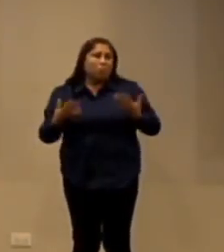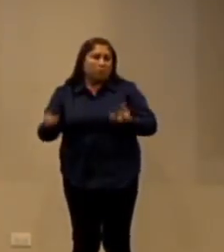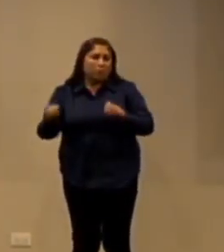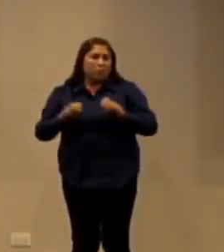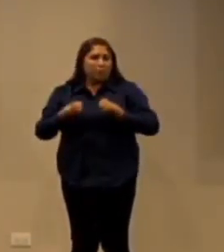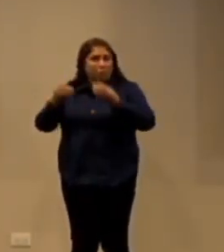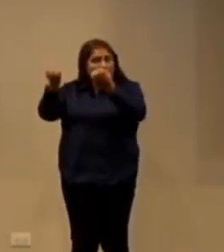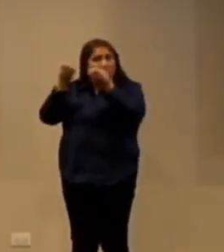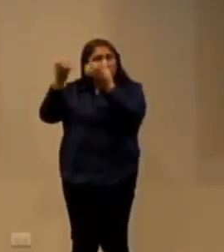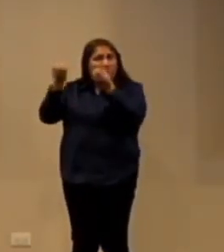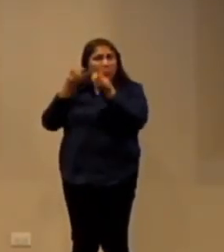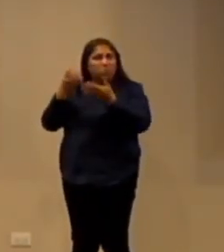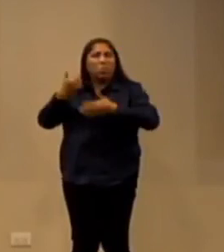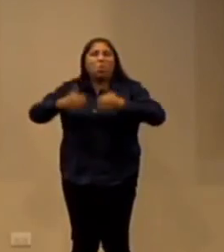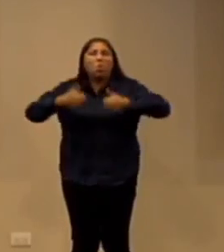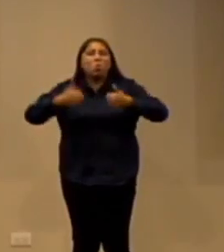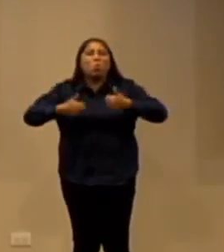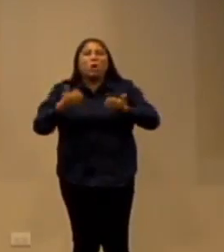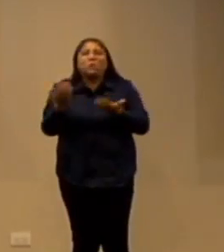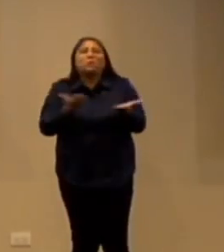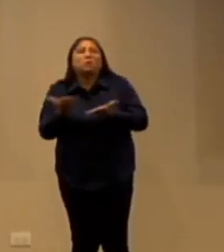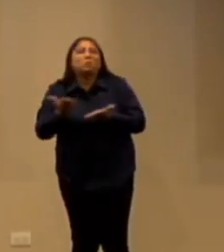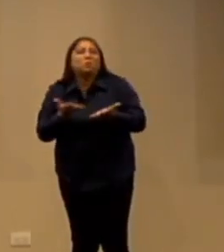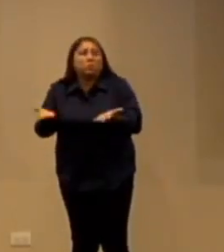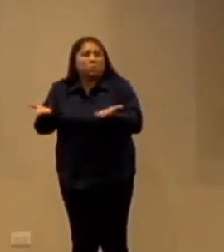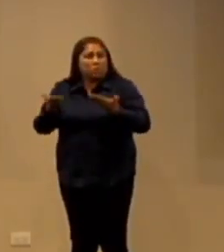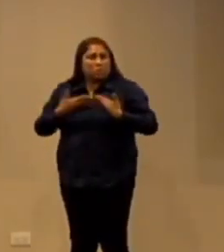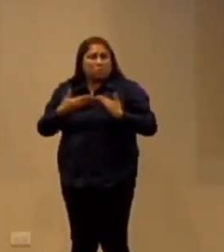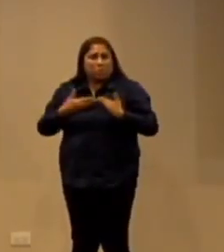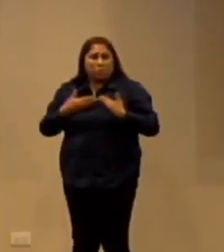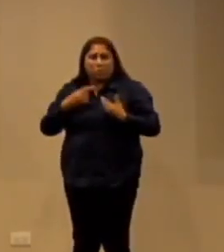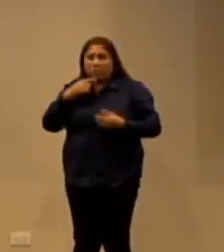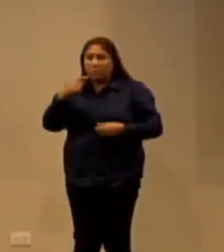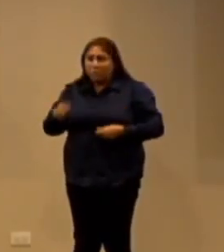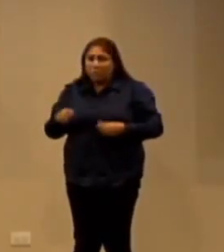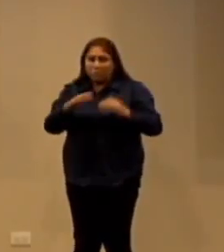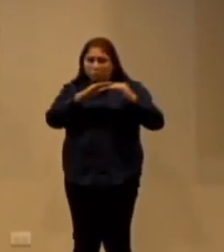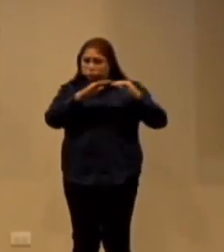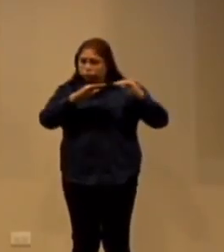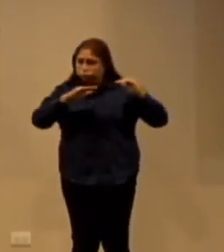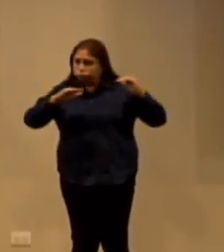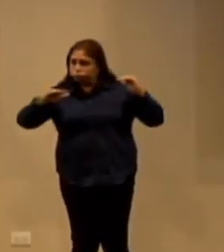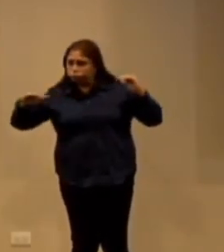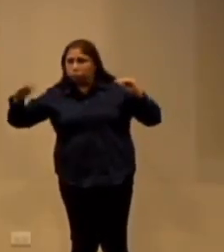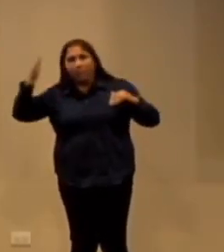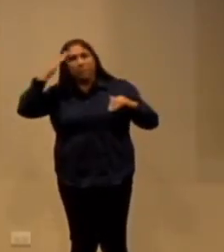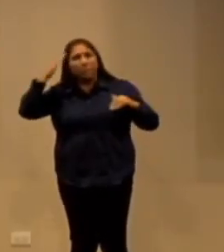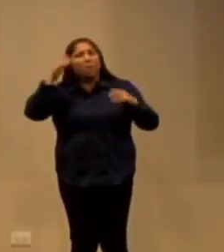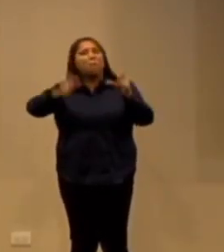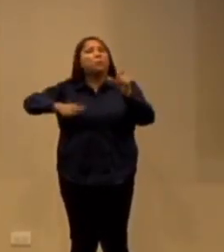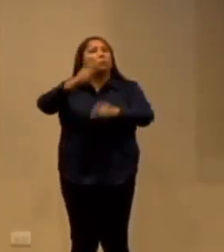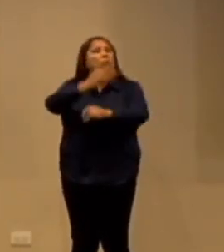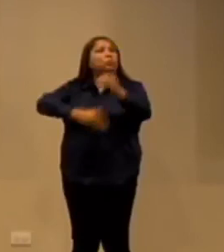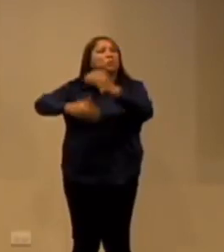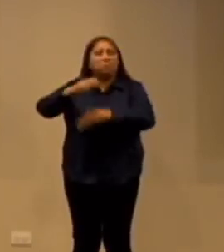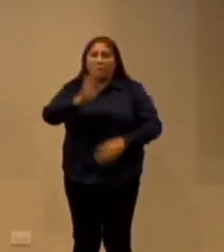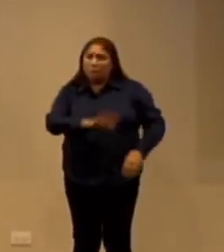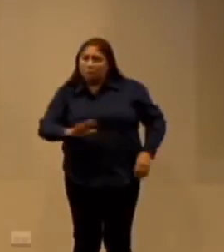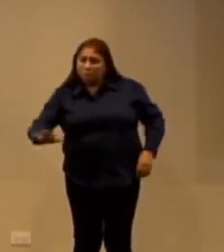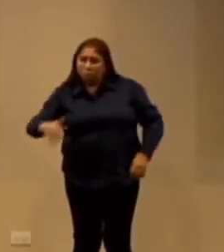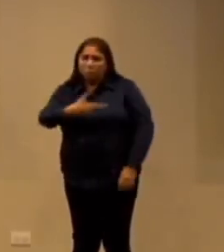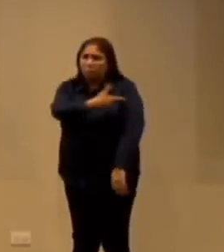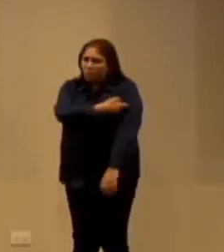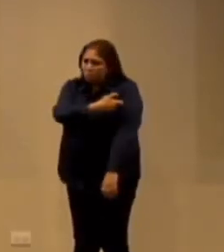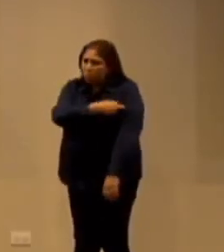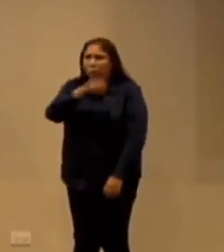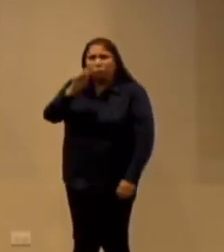dar la información de qué prestaciones están recibiendo y hacer ese corte longitudinal, de saber, por ejemplo, personas con discapacidad, niños, ¿se están vacunando, no